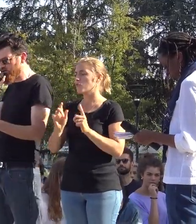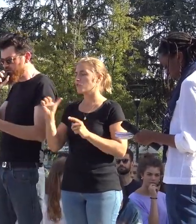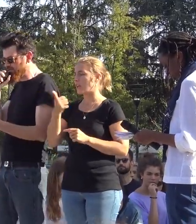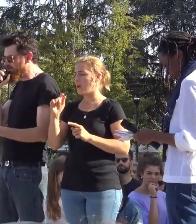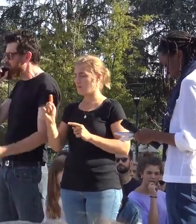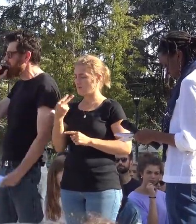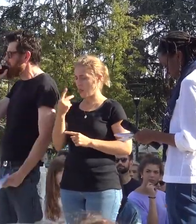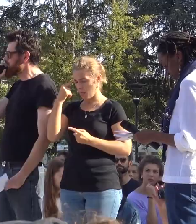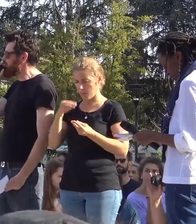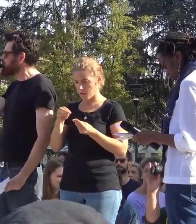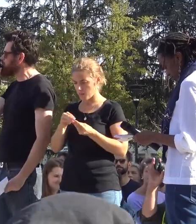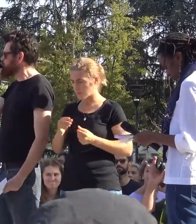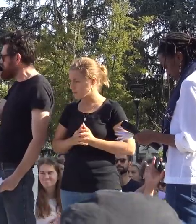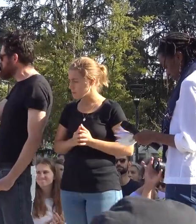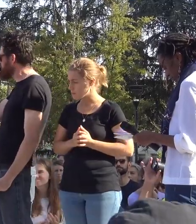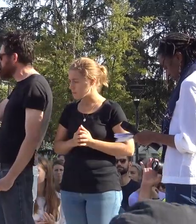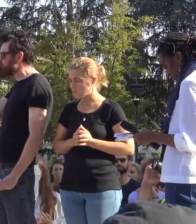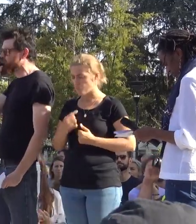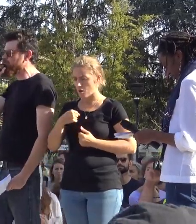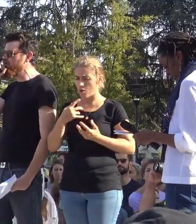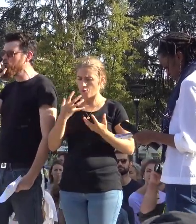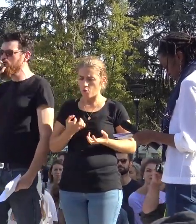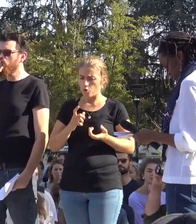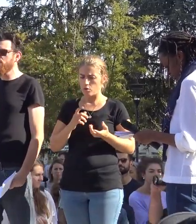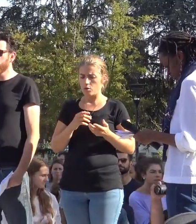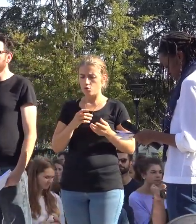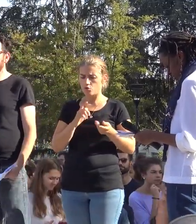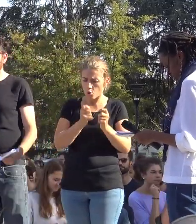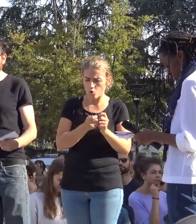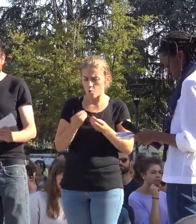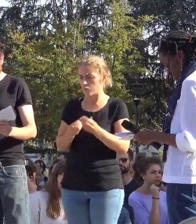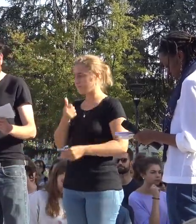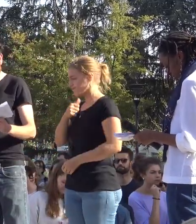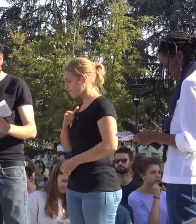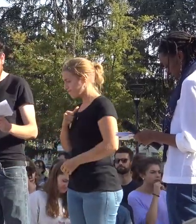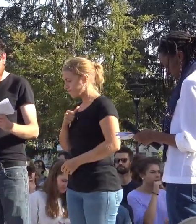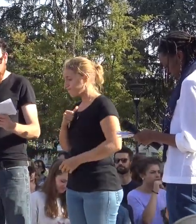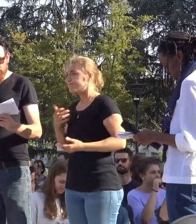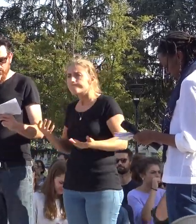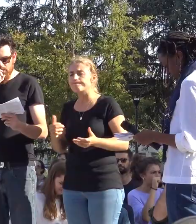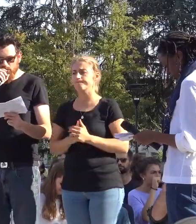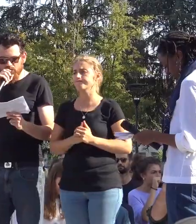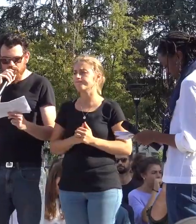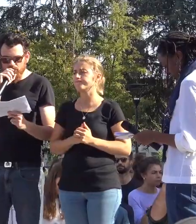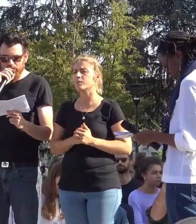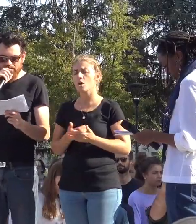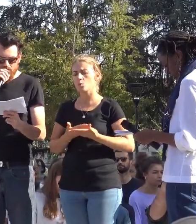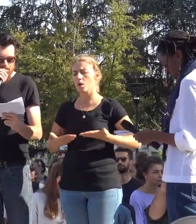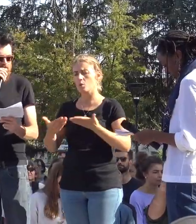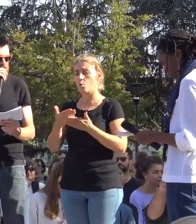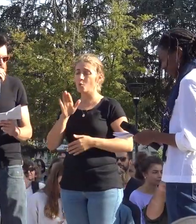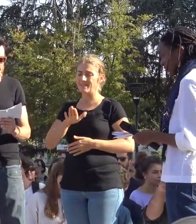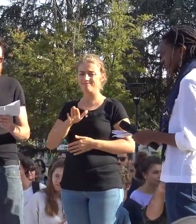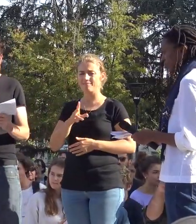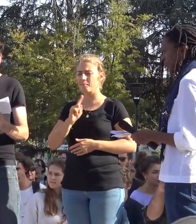poser, c'est: est-ce que nous choisissons ce changement ou est-ce que nous le subissons ? La situation que nous vivons n'est pas